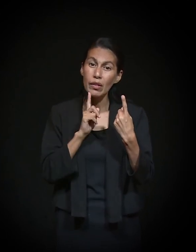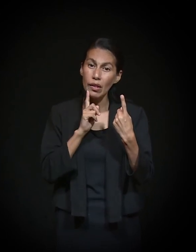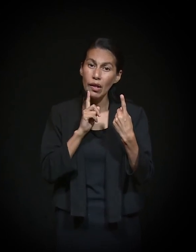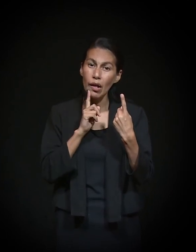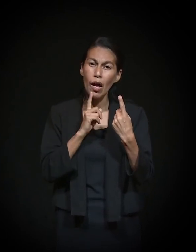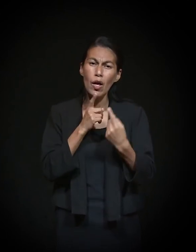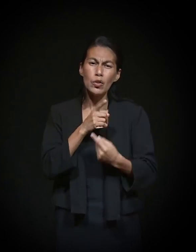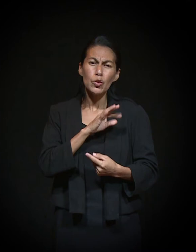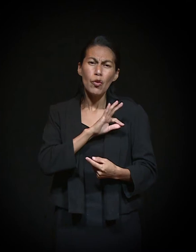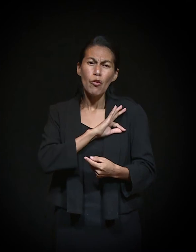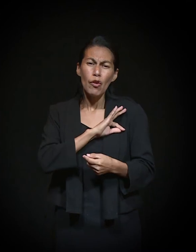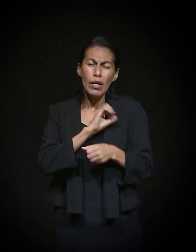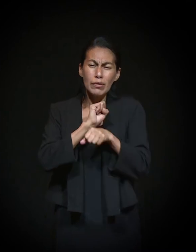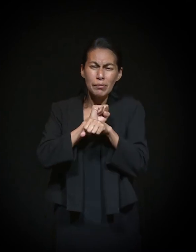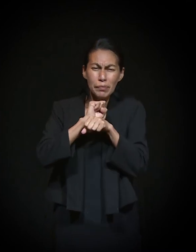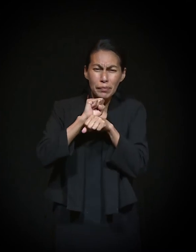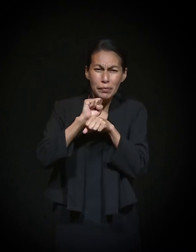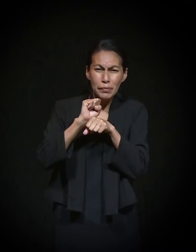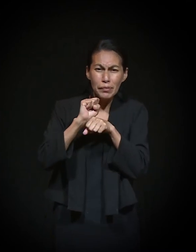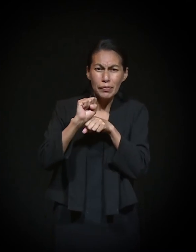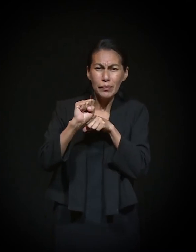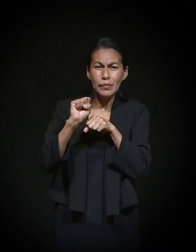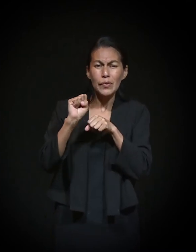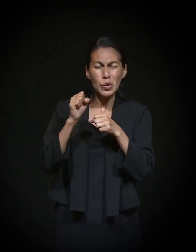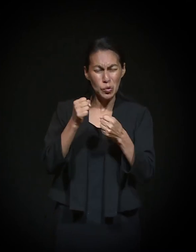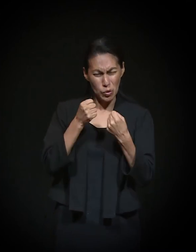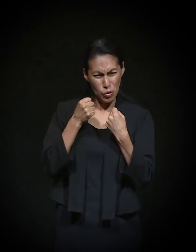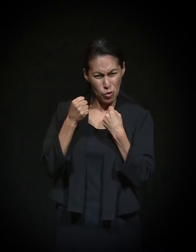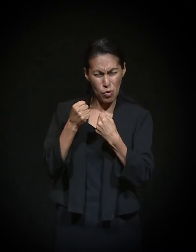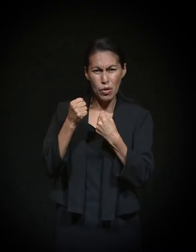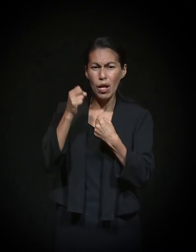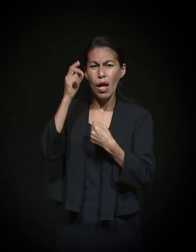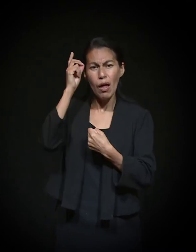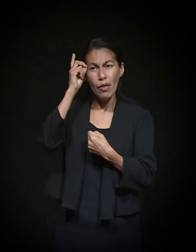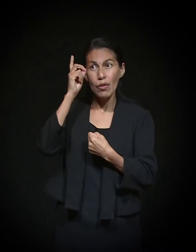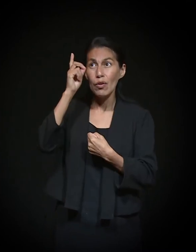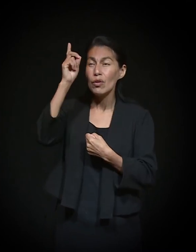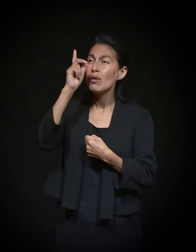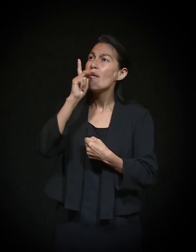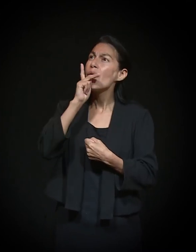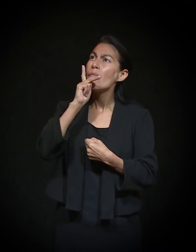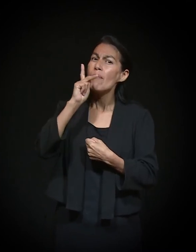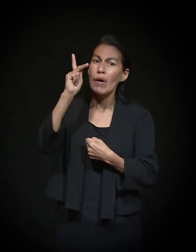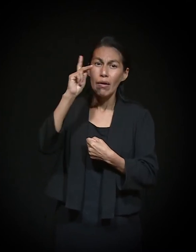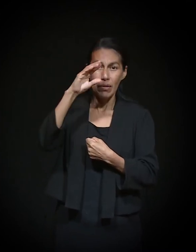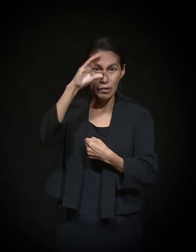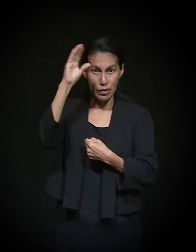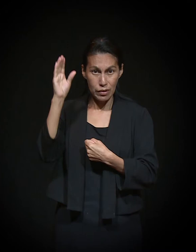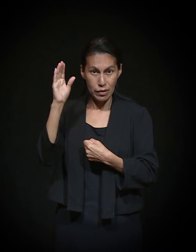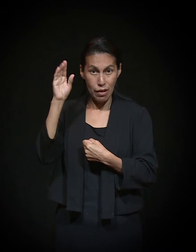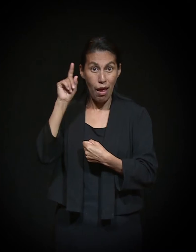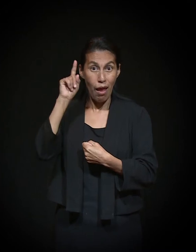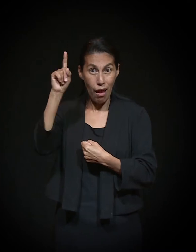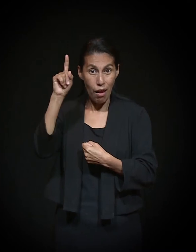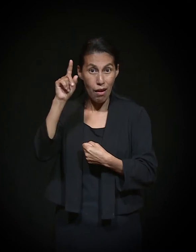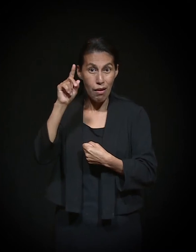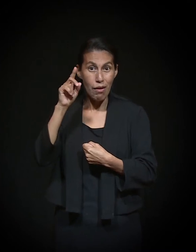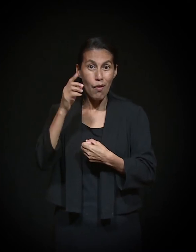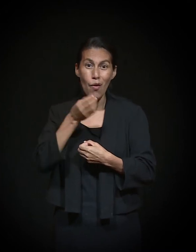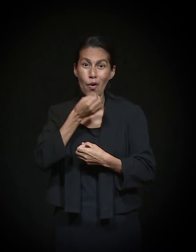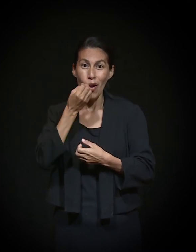fue, sensible, segura en su Padre Celestial, contestó